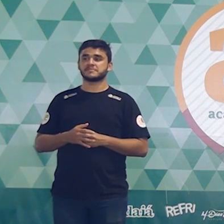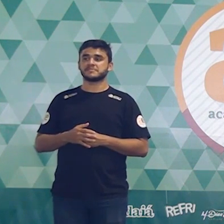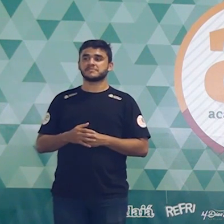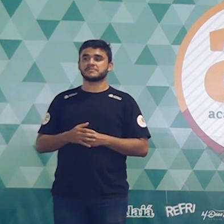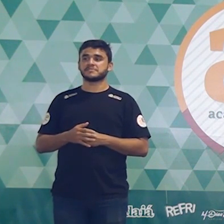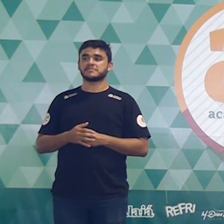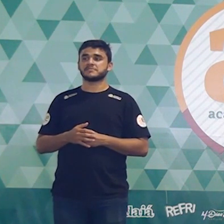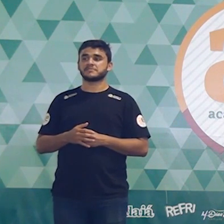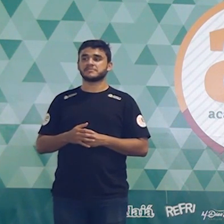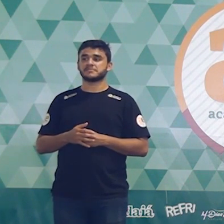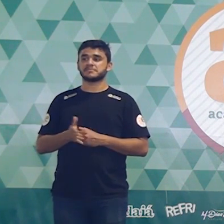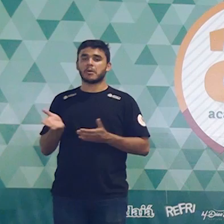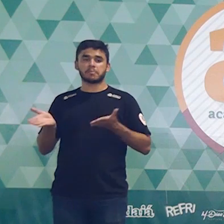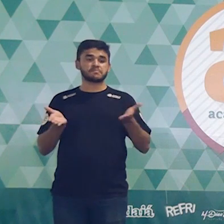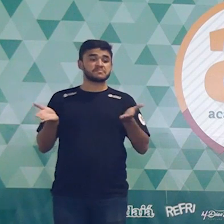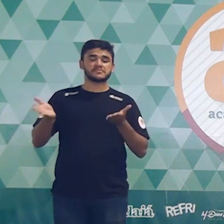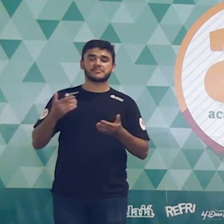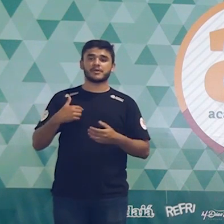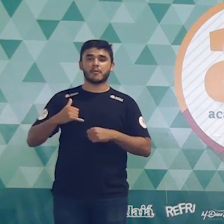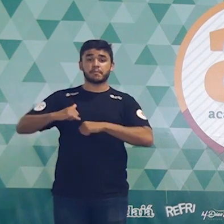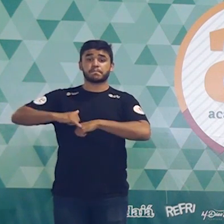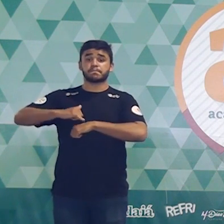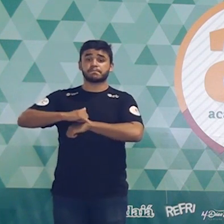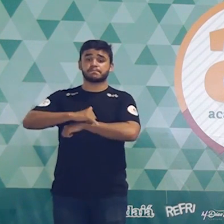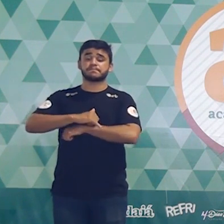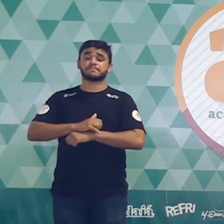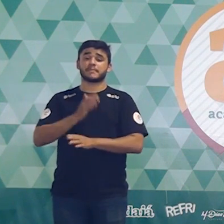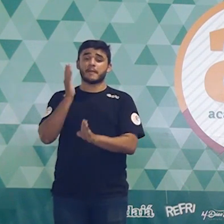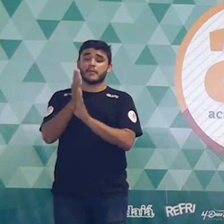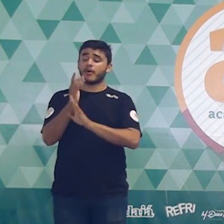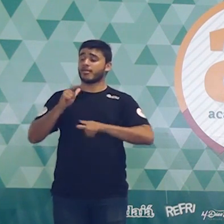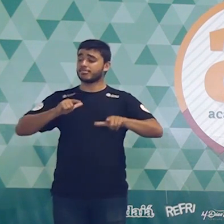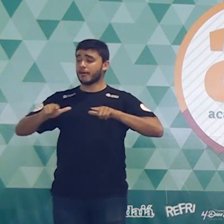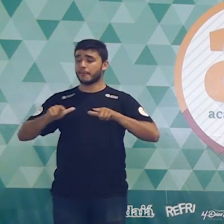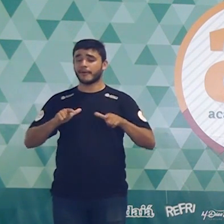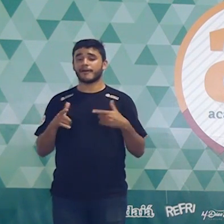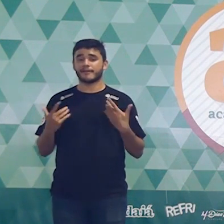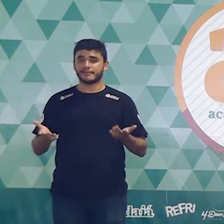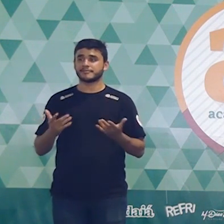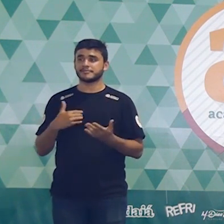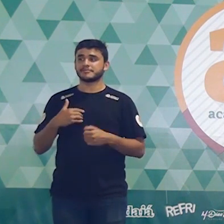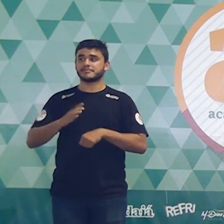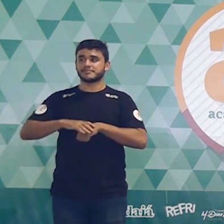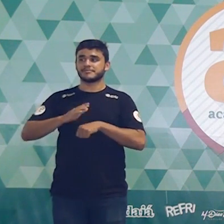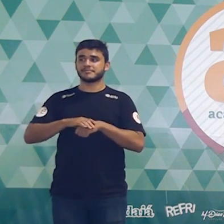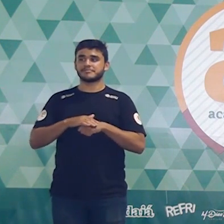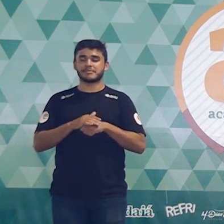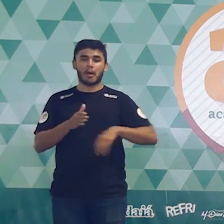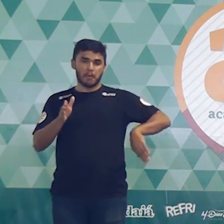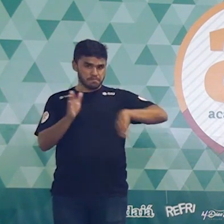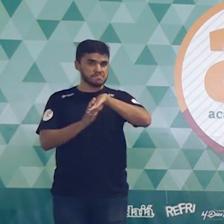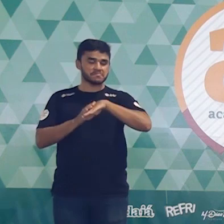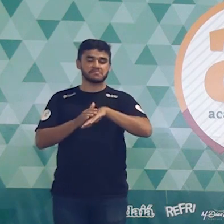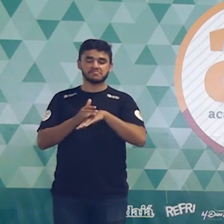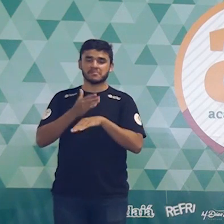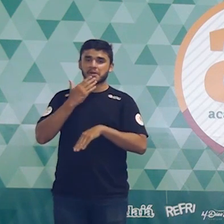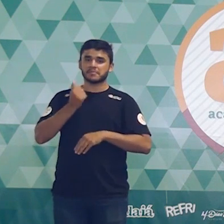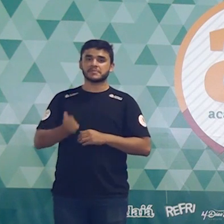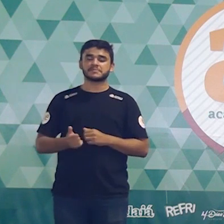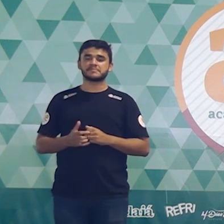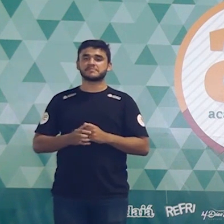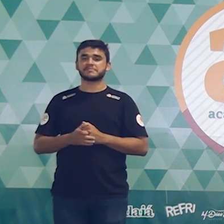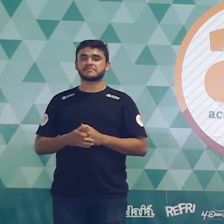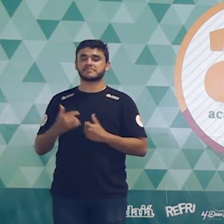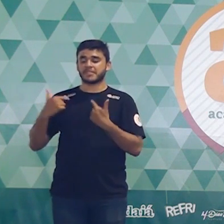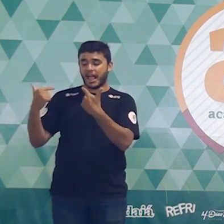Joguei campeonato cearense, era bom. Aí engordei, né? Porque você começa a trabalha 3 turnos. Mas a patada do gordinho aqui ainda tem, viu? Maradonazinho,